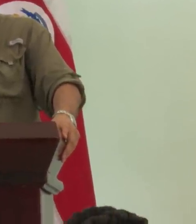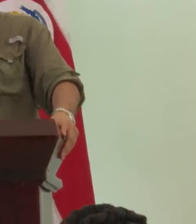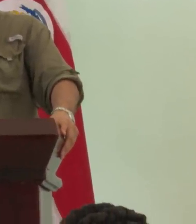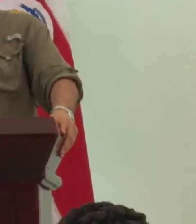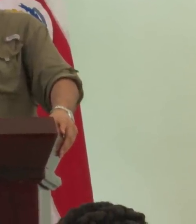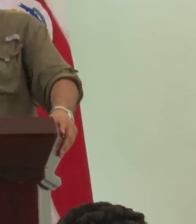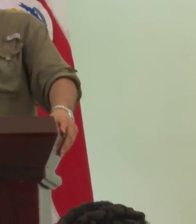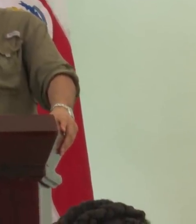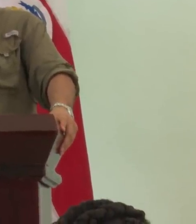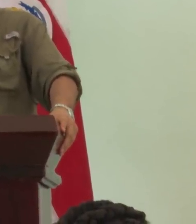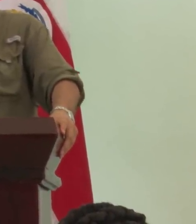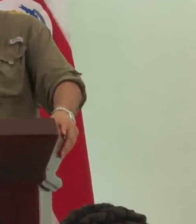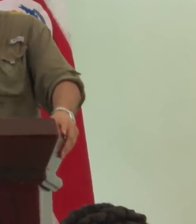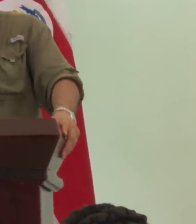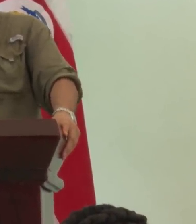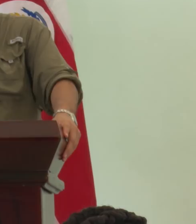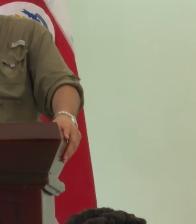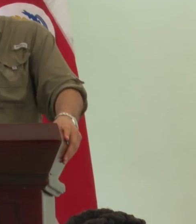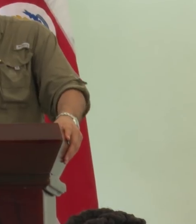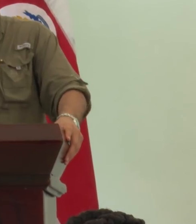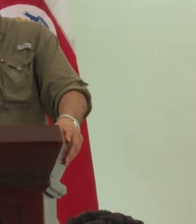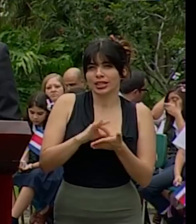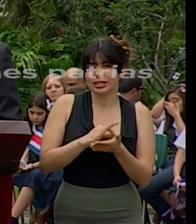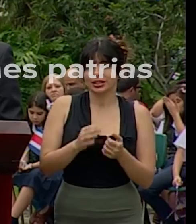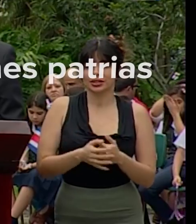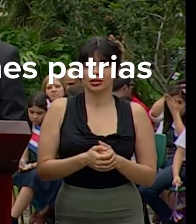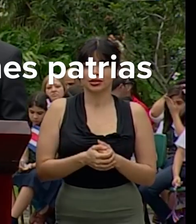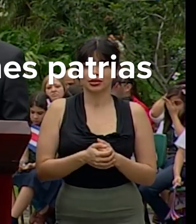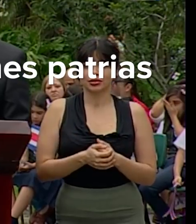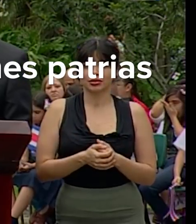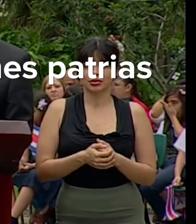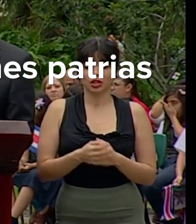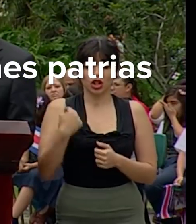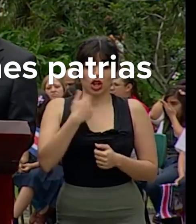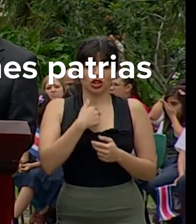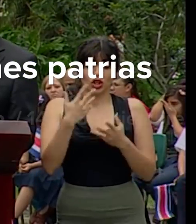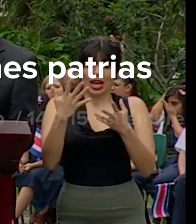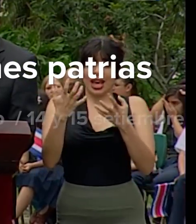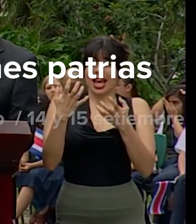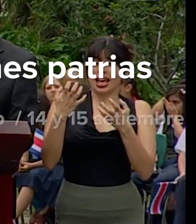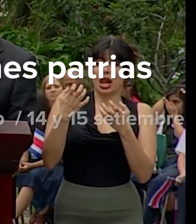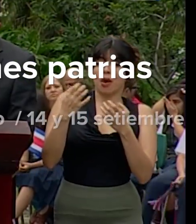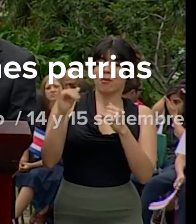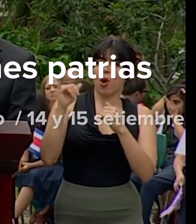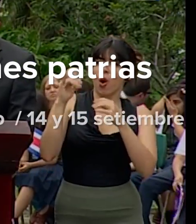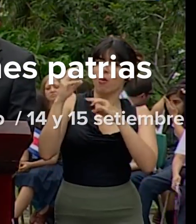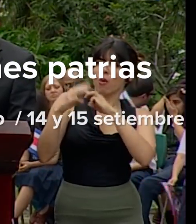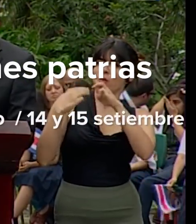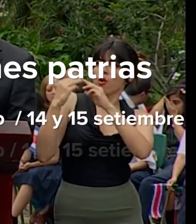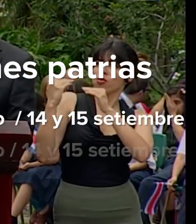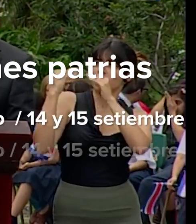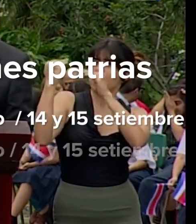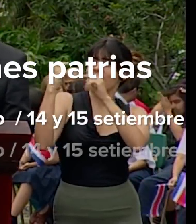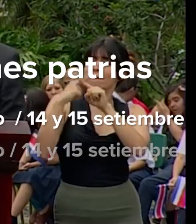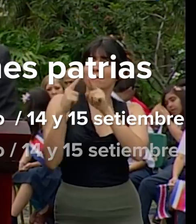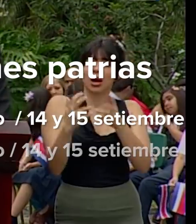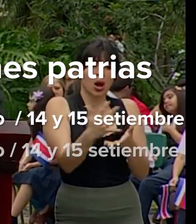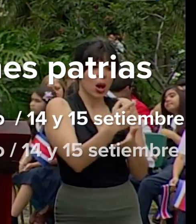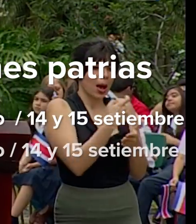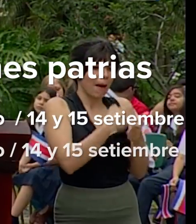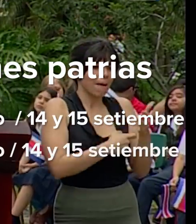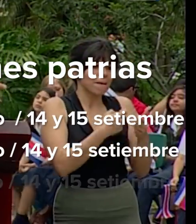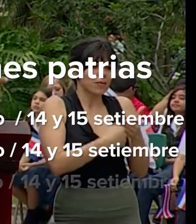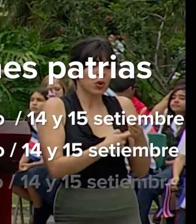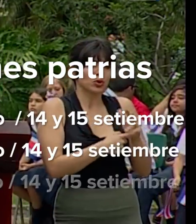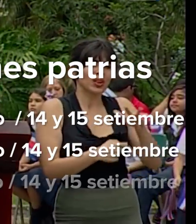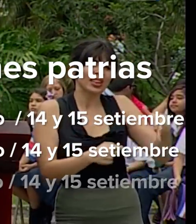tener vivienda y seguridad, infraestructura mejor. Tenemos y queremos servicios del primer mundo con una recaudación de impuestos